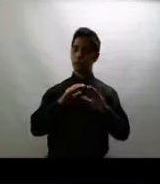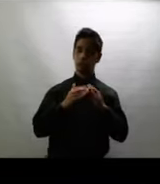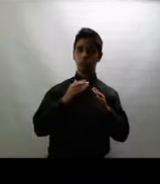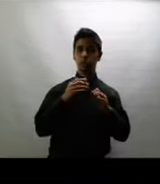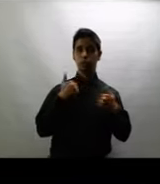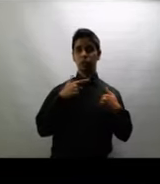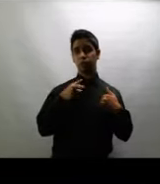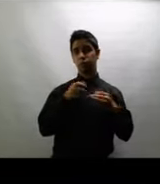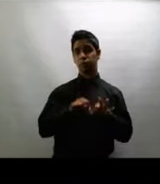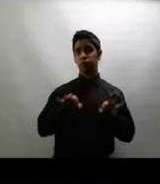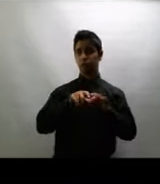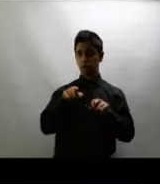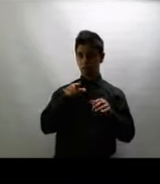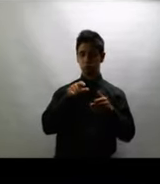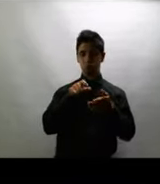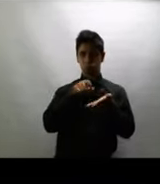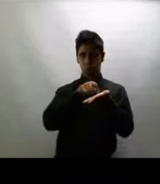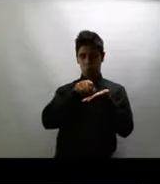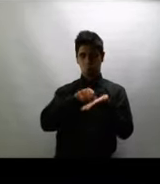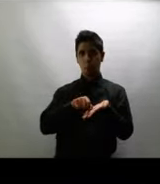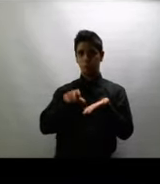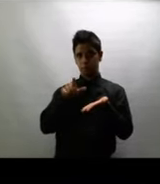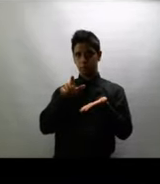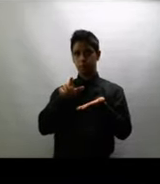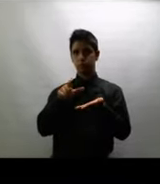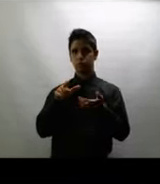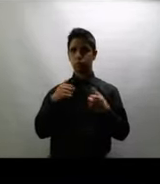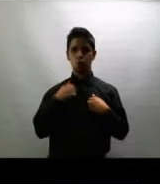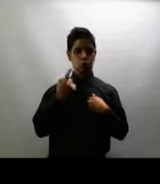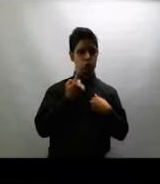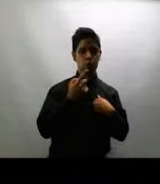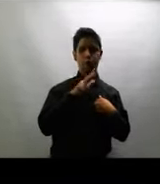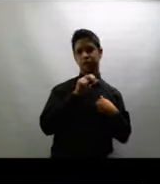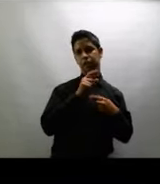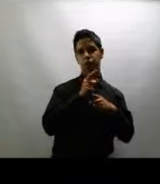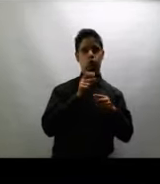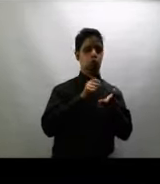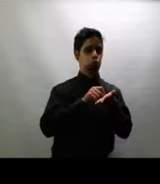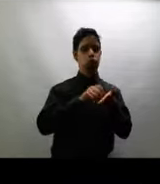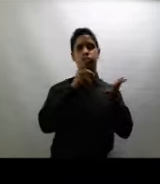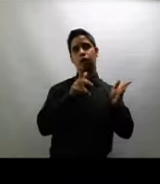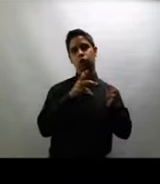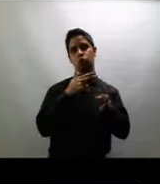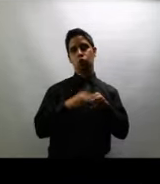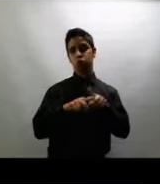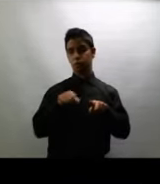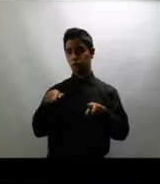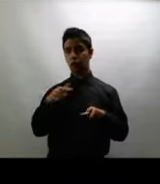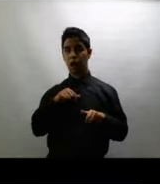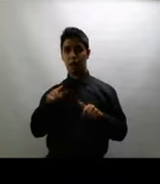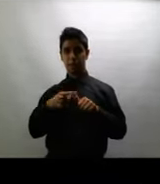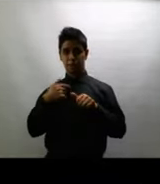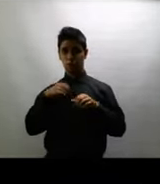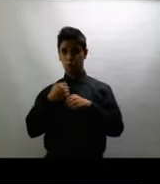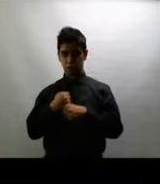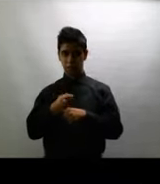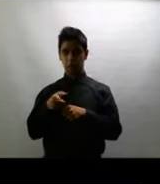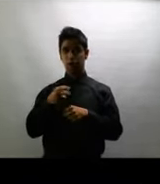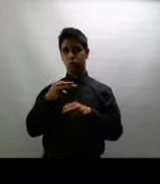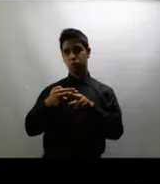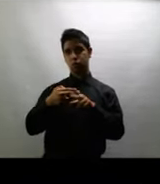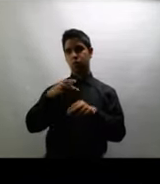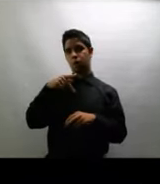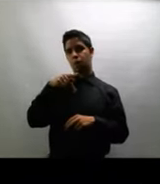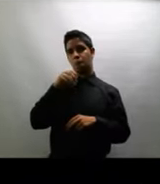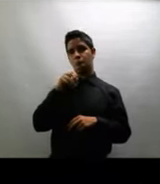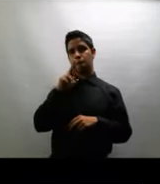En mi vida yo había compuesto nada más. Eran cosas de 30 segundos, eran jingles. Resulta que la primera composición que yo hice, que se llama Por la Vereda,